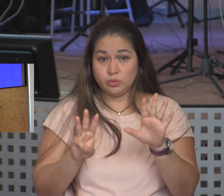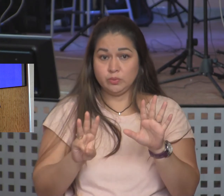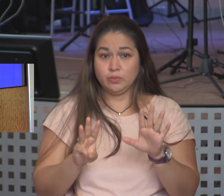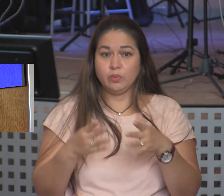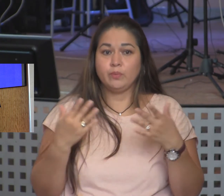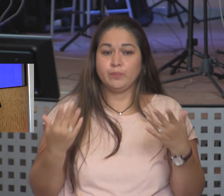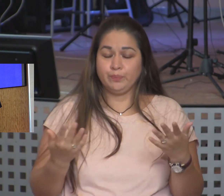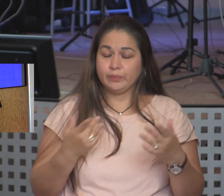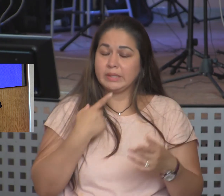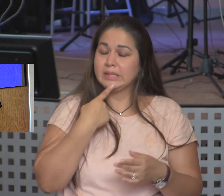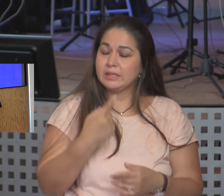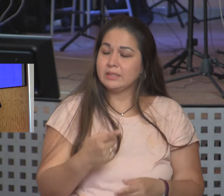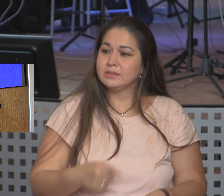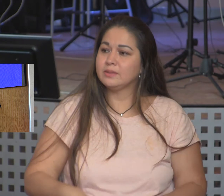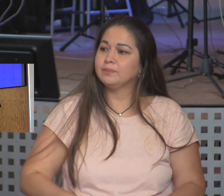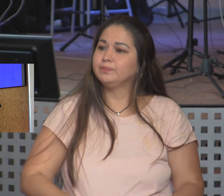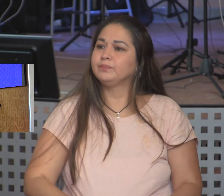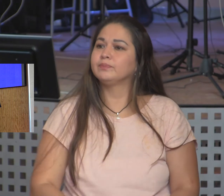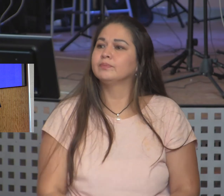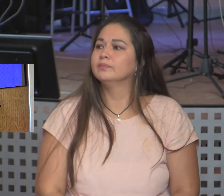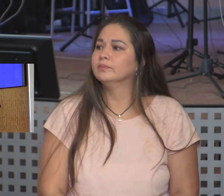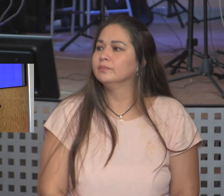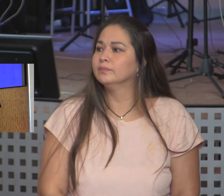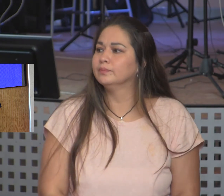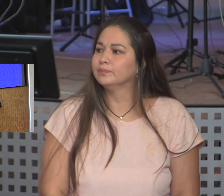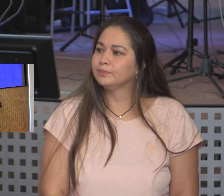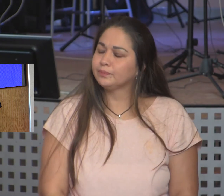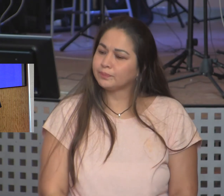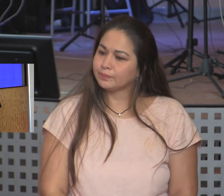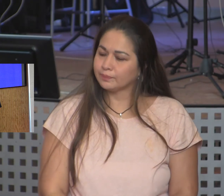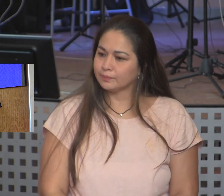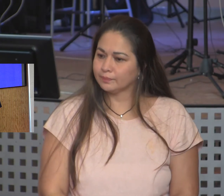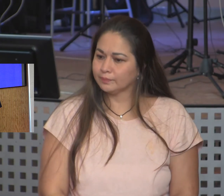el contenido. Eso es lo que quiero resaltar.